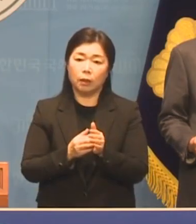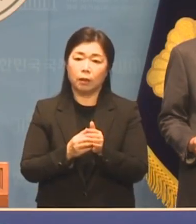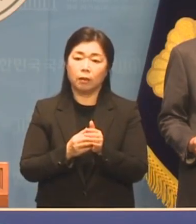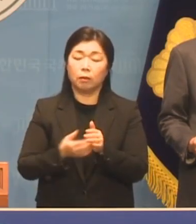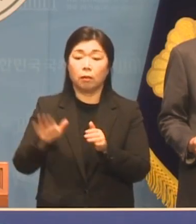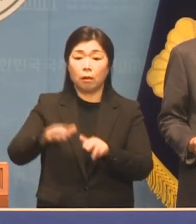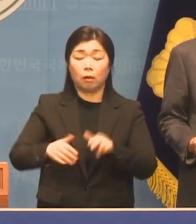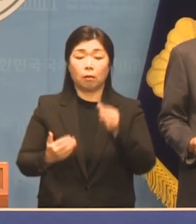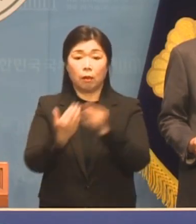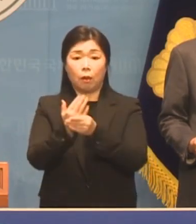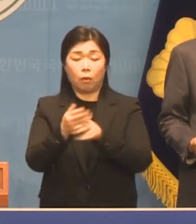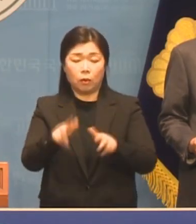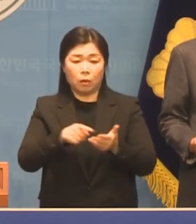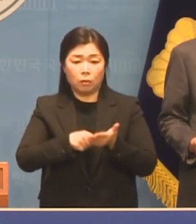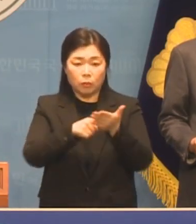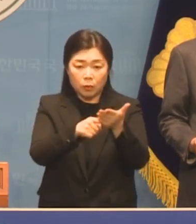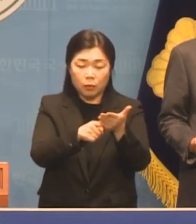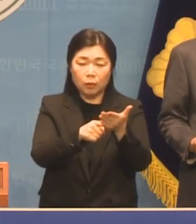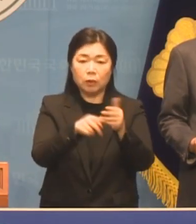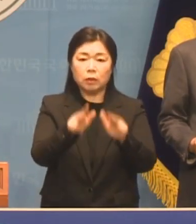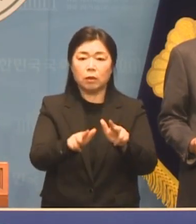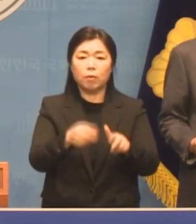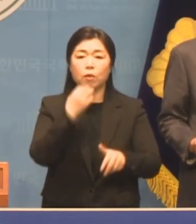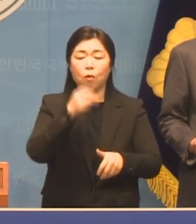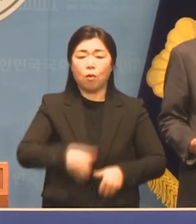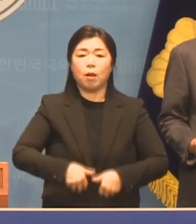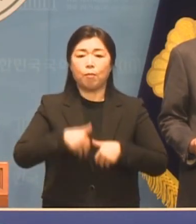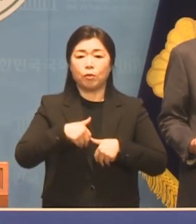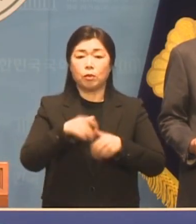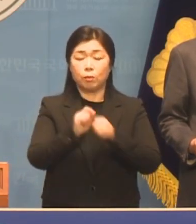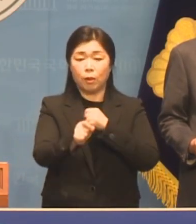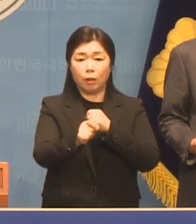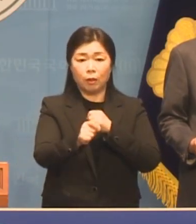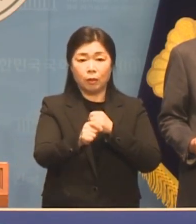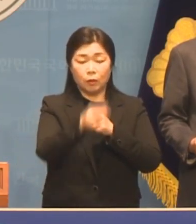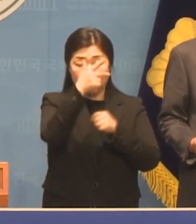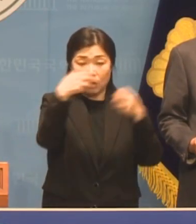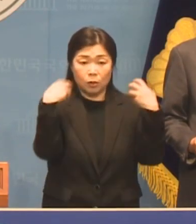현재 서울 남부지방검찰청에 2024 형제